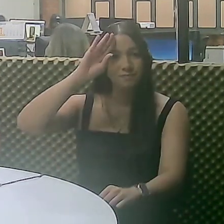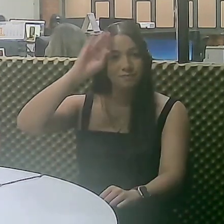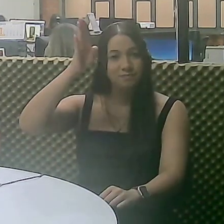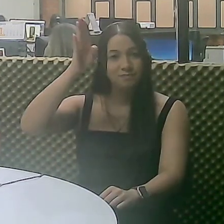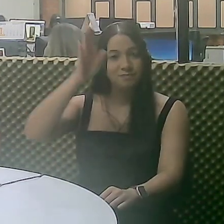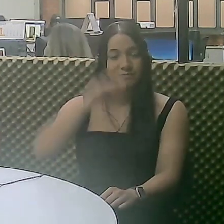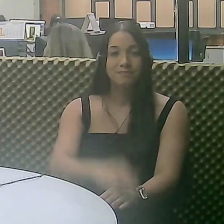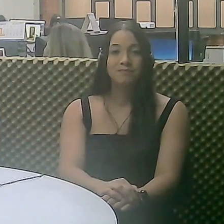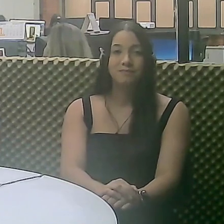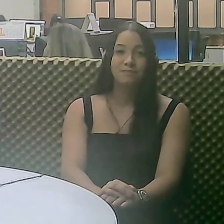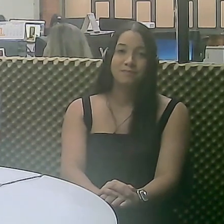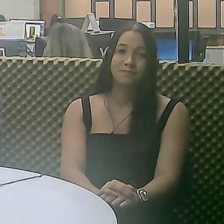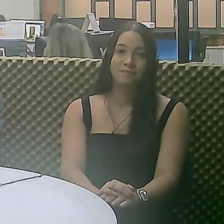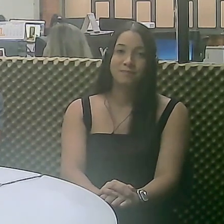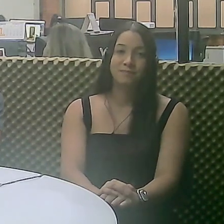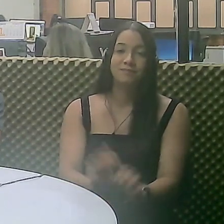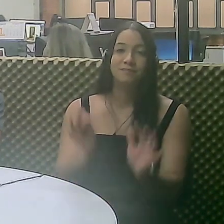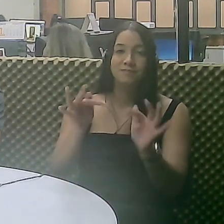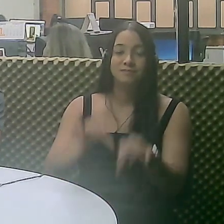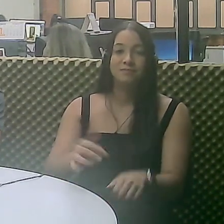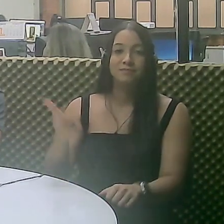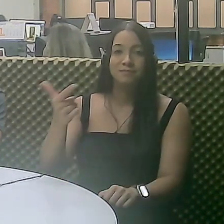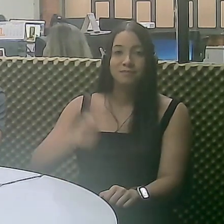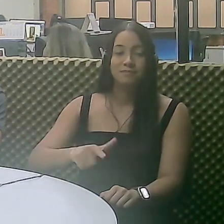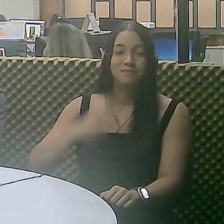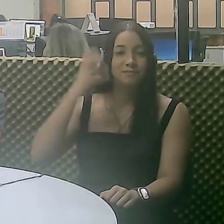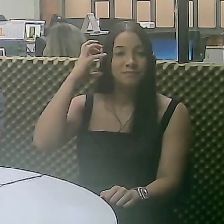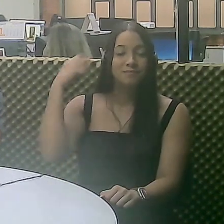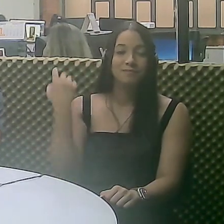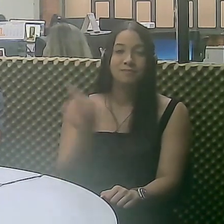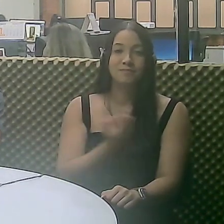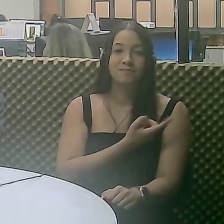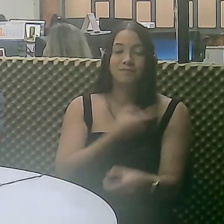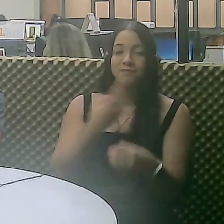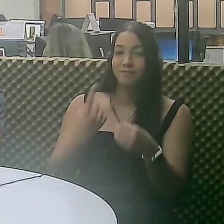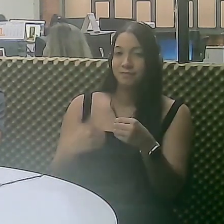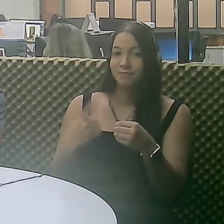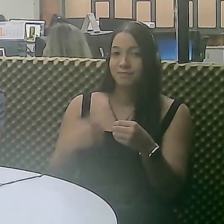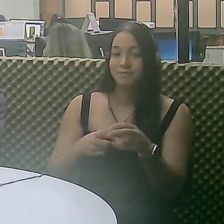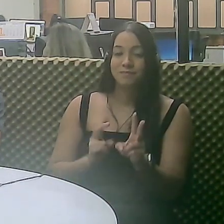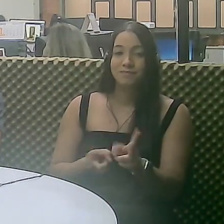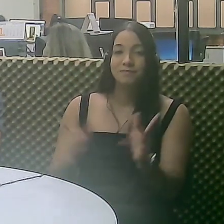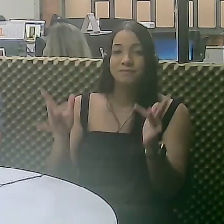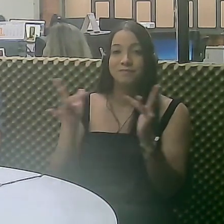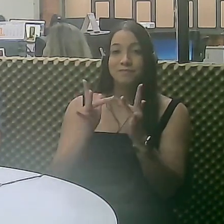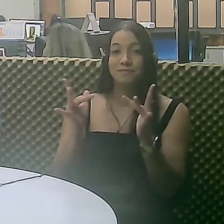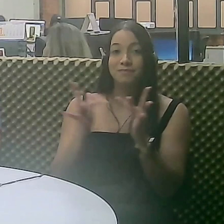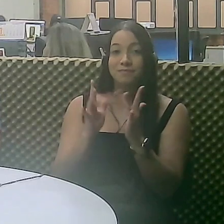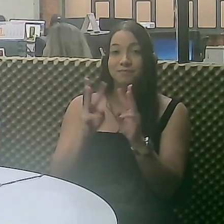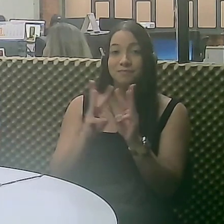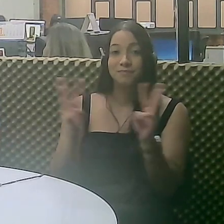bem. Fica por aqui mais uma edição do programa da Rádio Nossa Cidade.